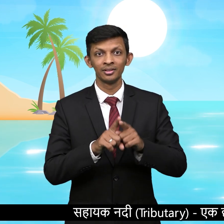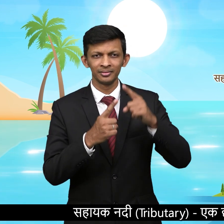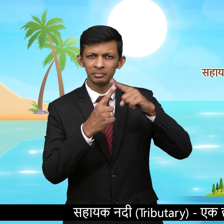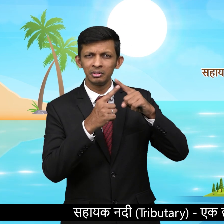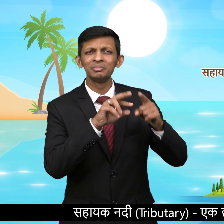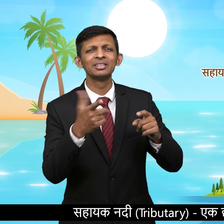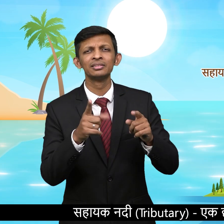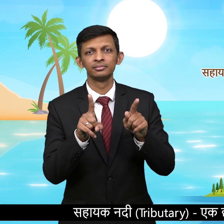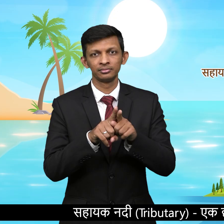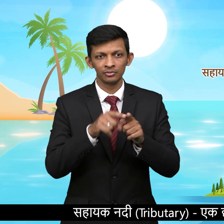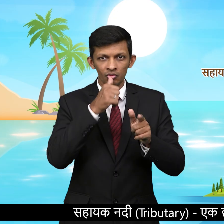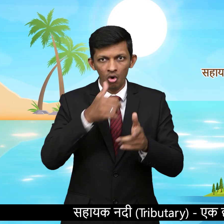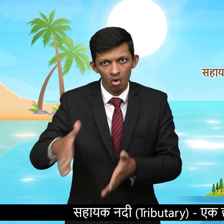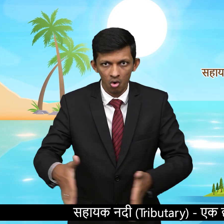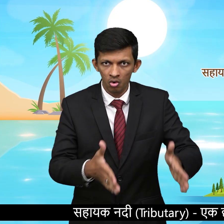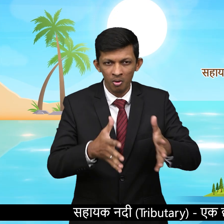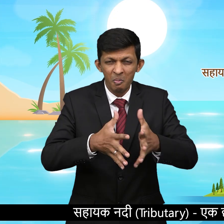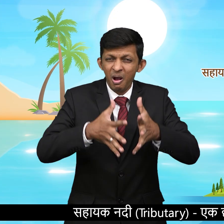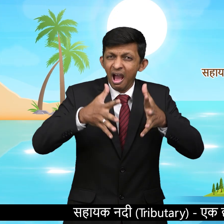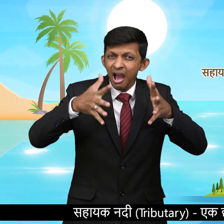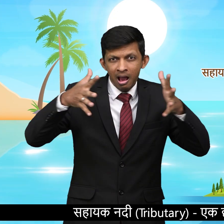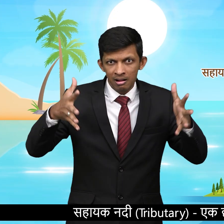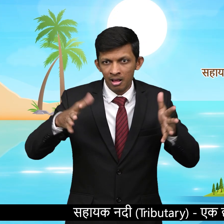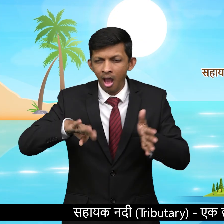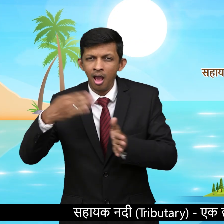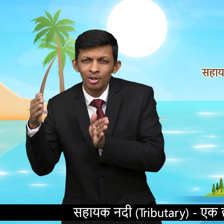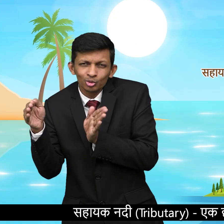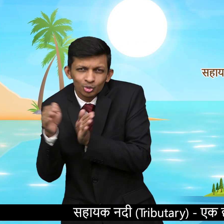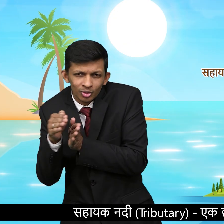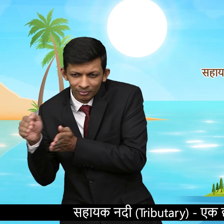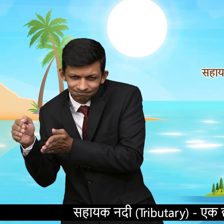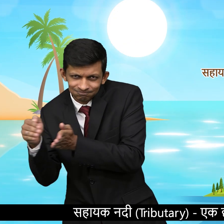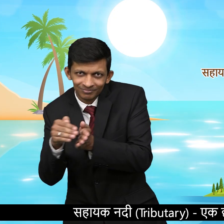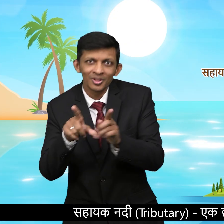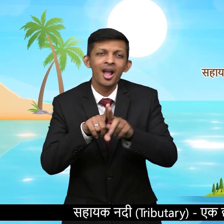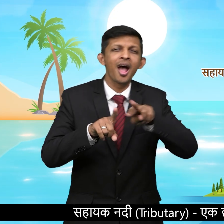सहायक नदी, ट्रिब्यूटरी, एक छोटी नदी जो एक बड़ी नदी में मिलती है।